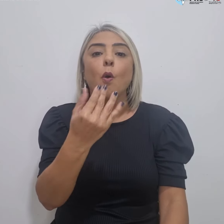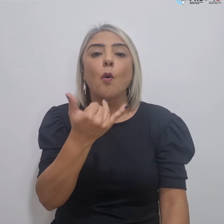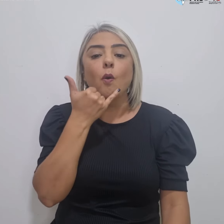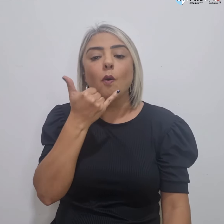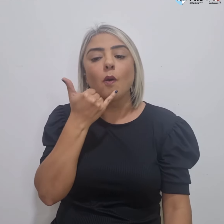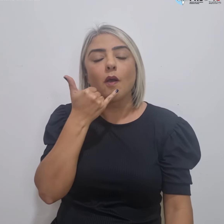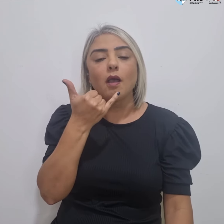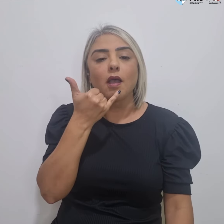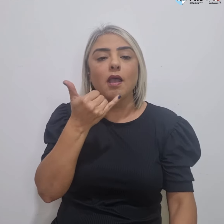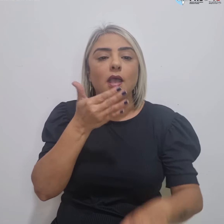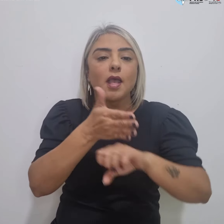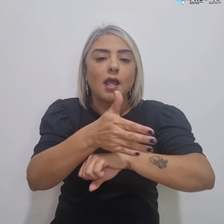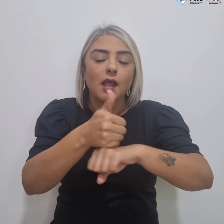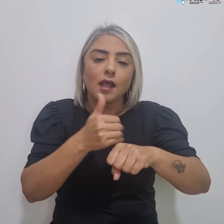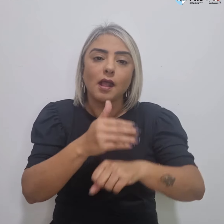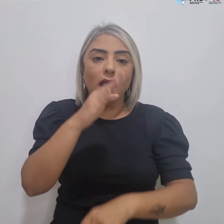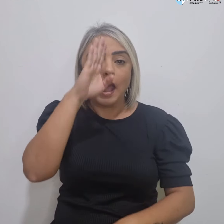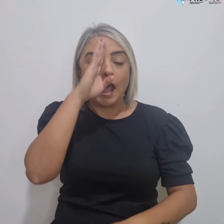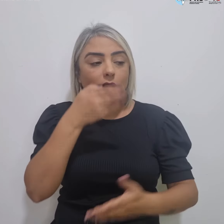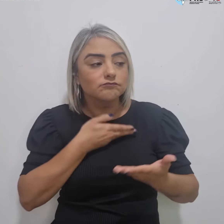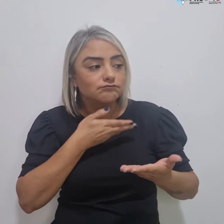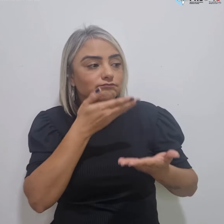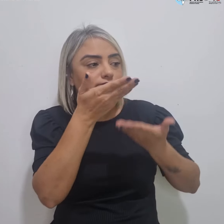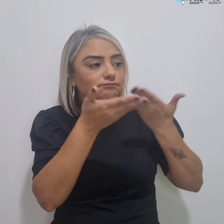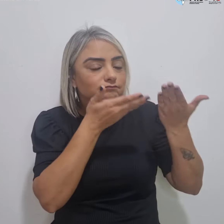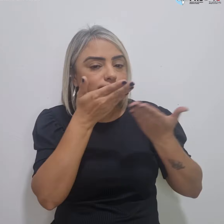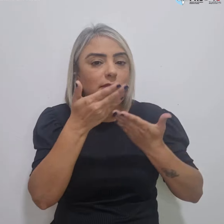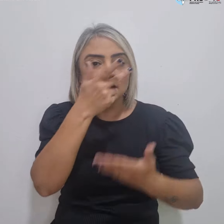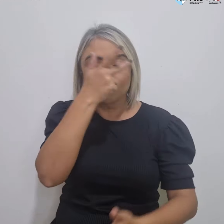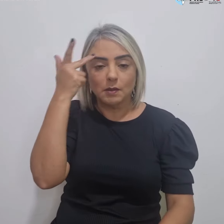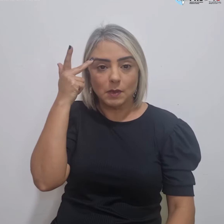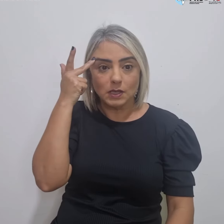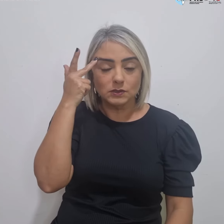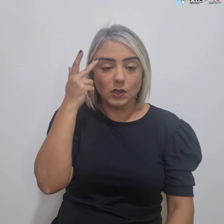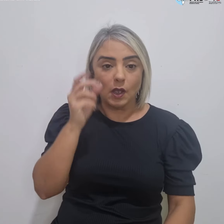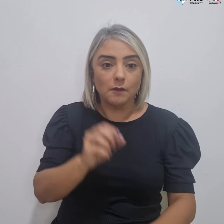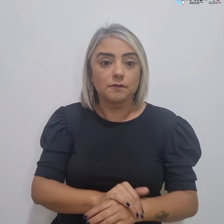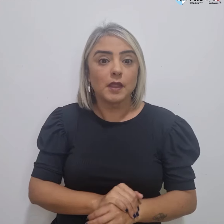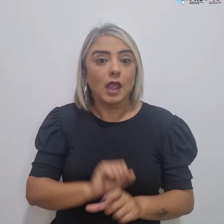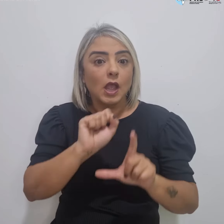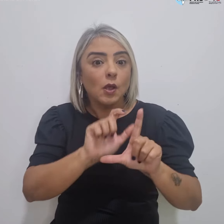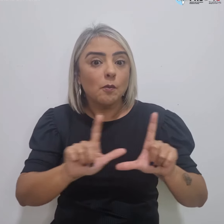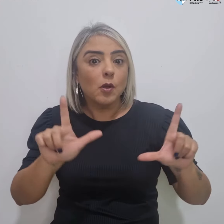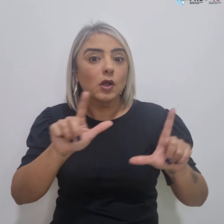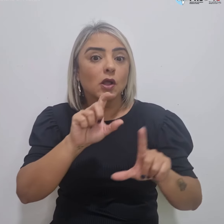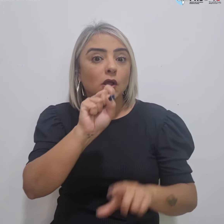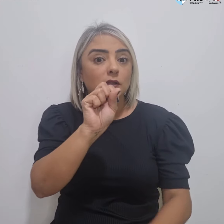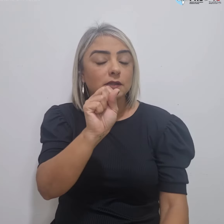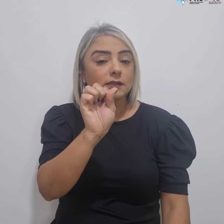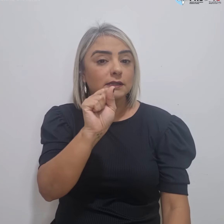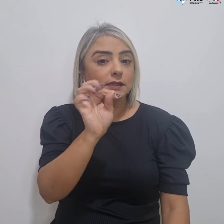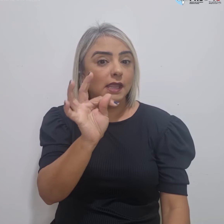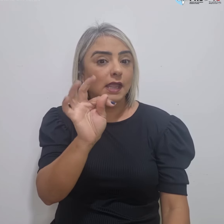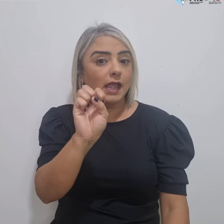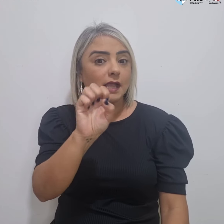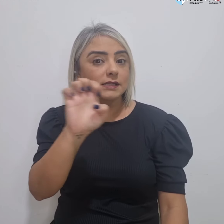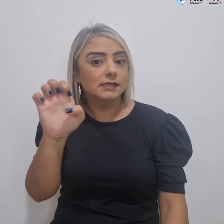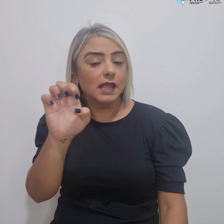acesse o autoatendimento do eleitor, no portal do TSE ou utilize o aplicativo